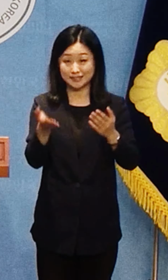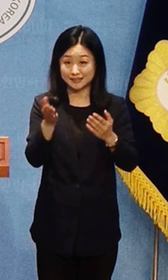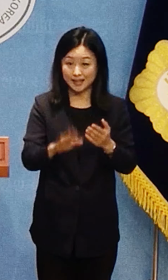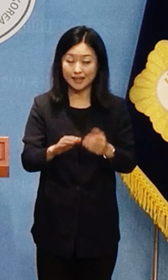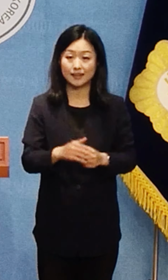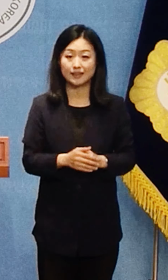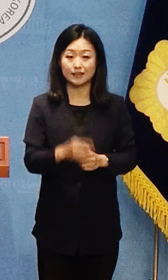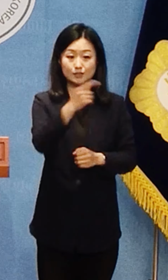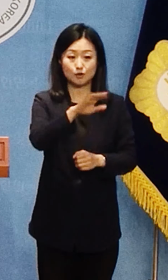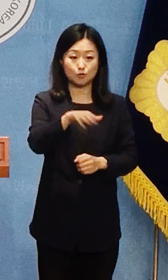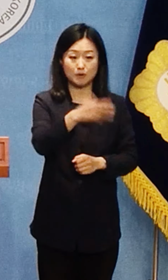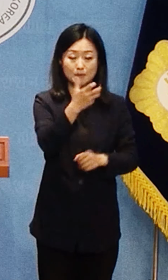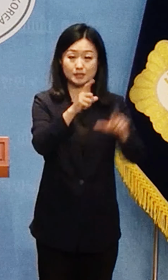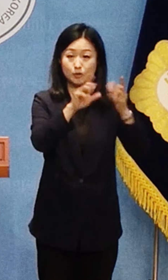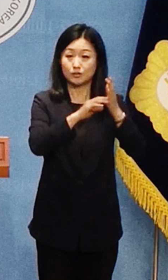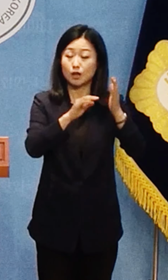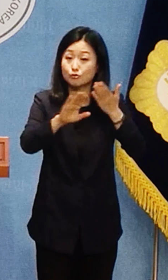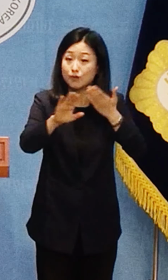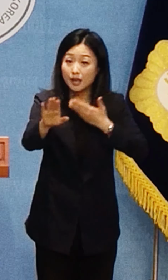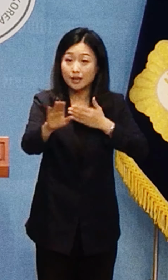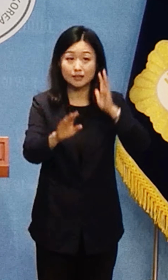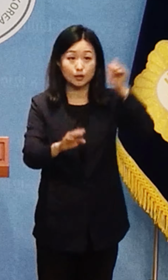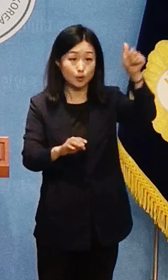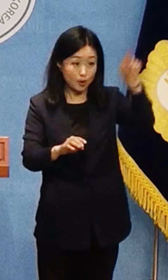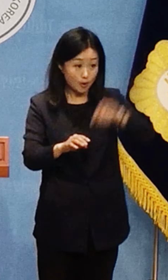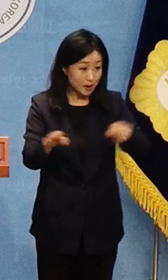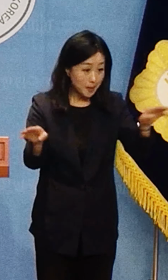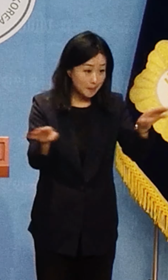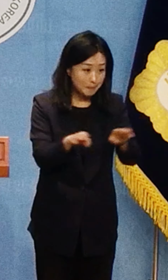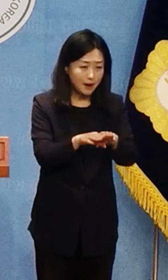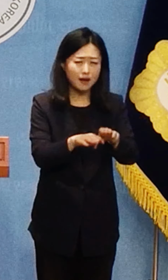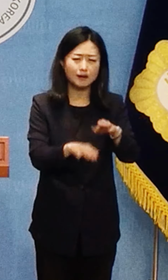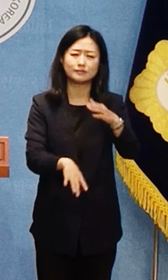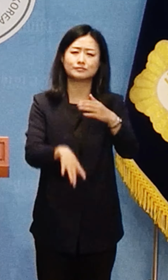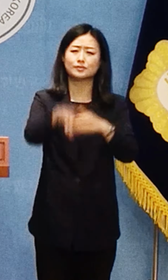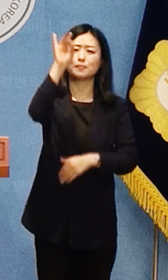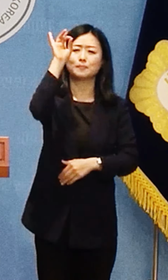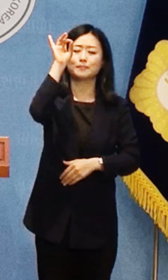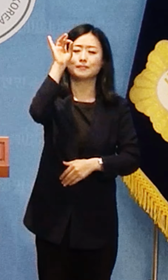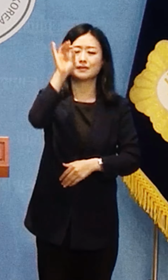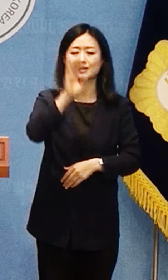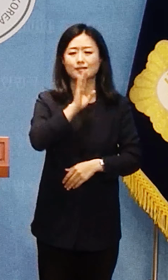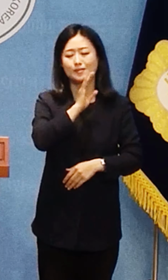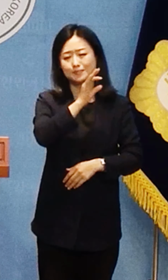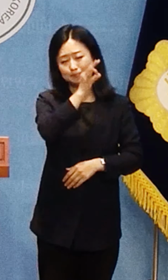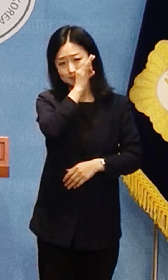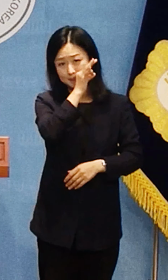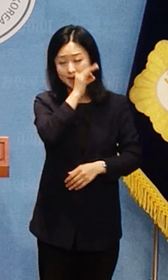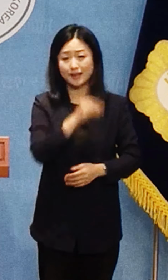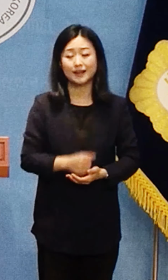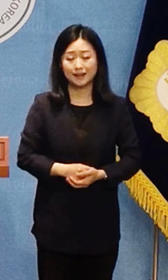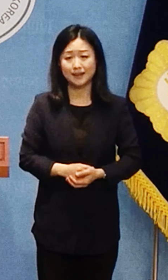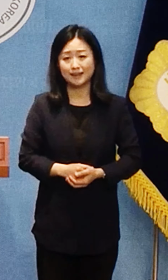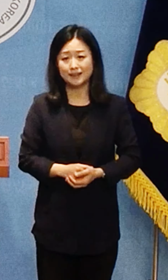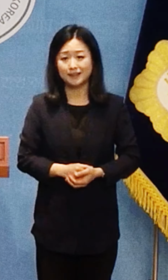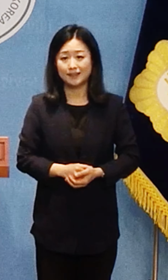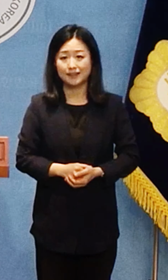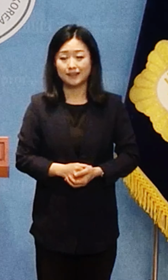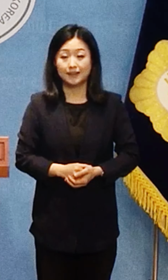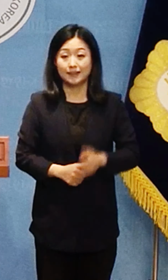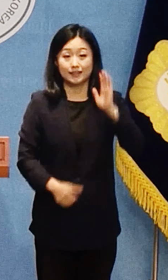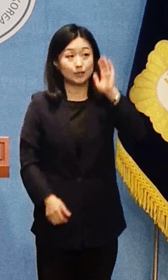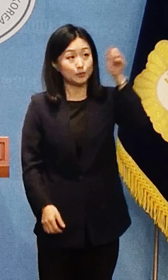민주화 이후 대통령이 참석하지 않은 유일한 개원식이 불명예를 앉게 됐습니다